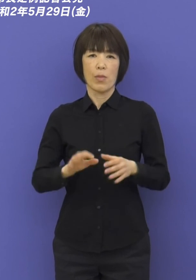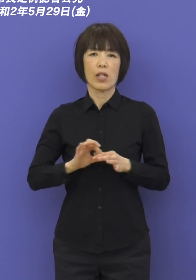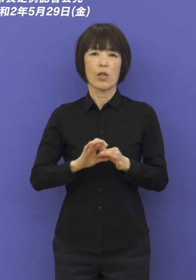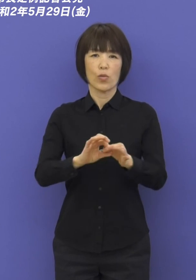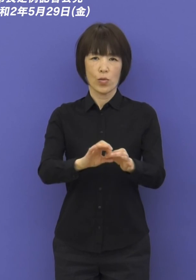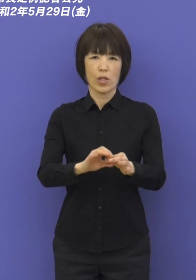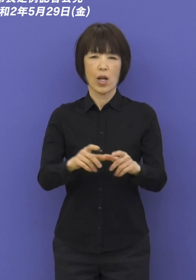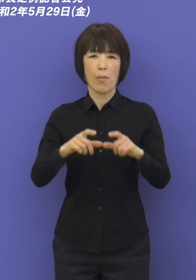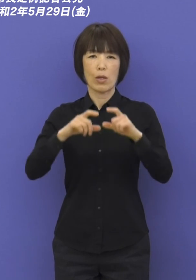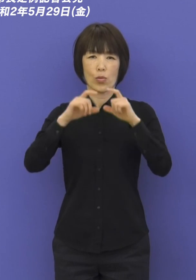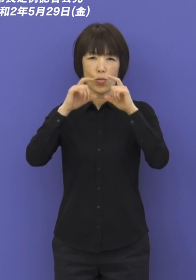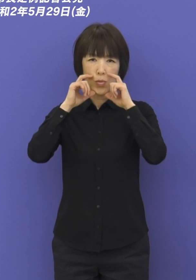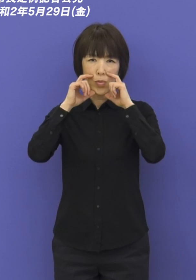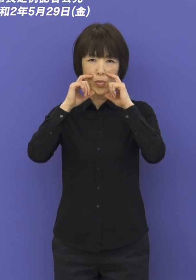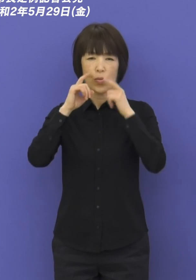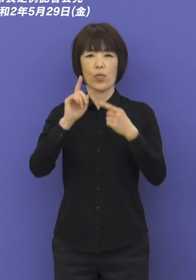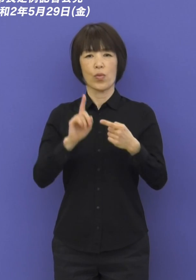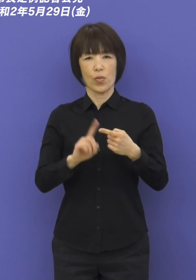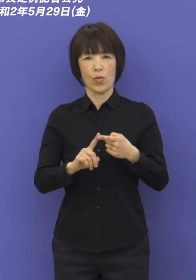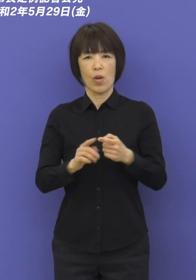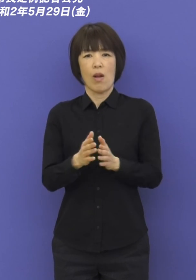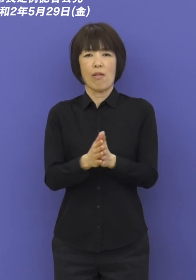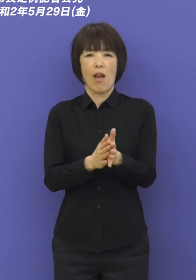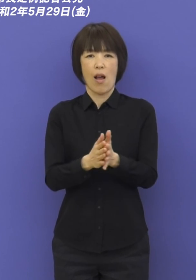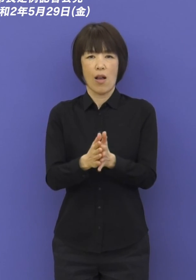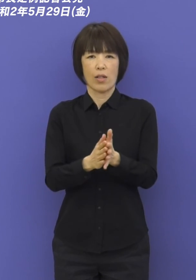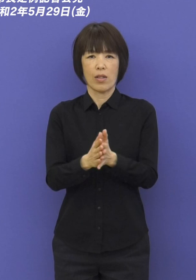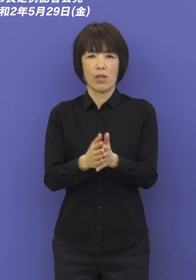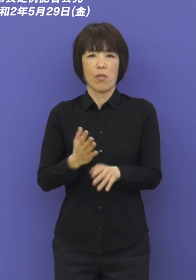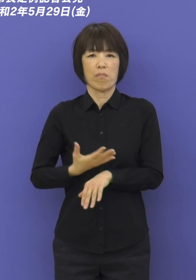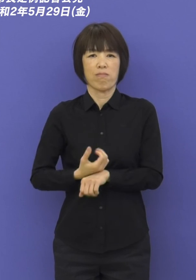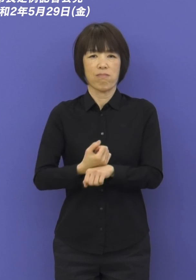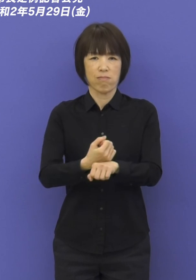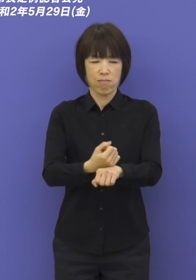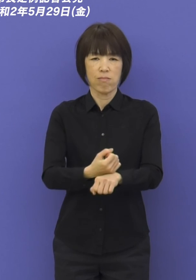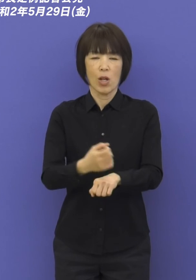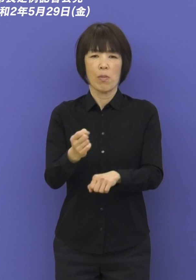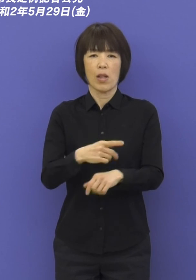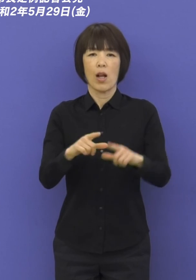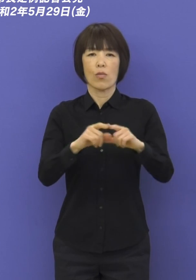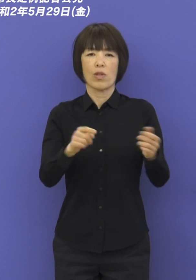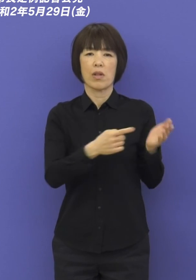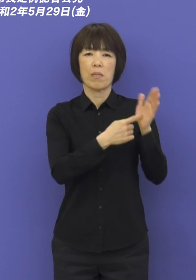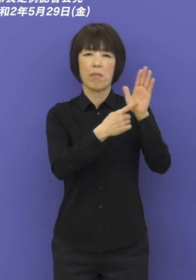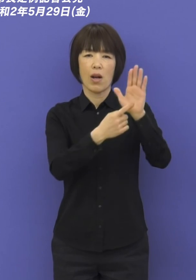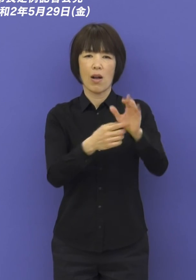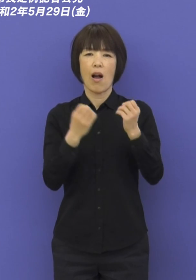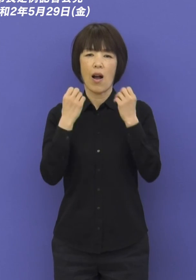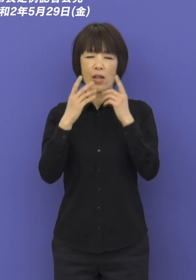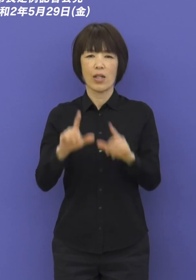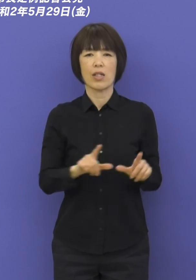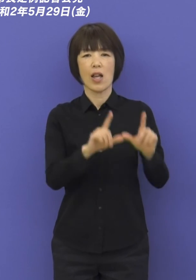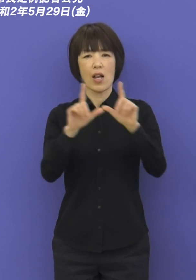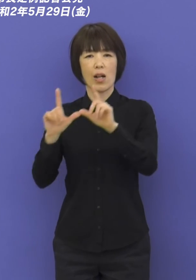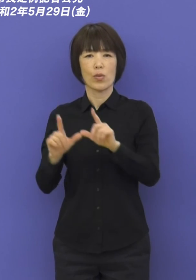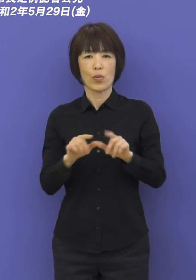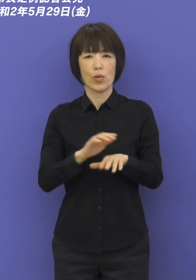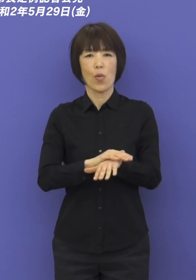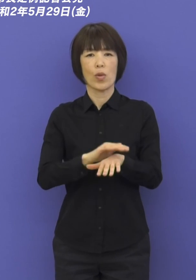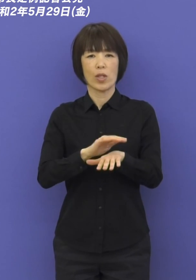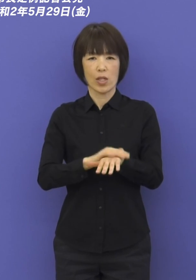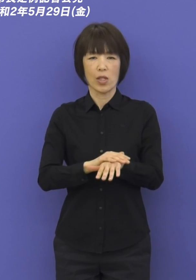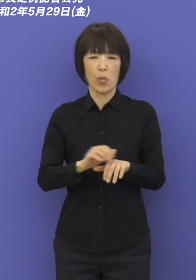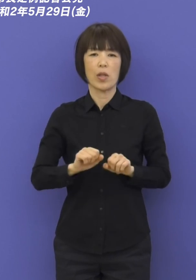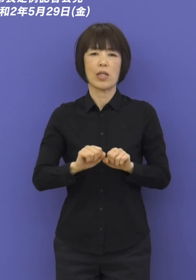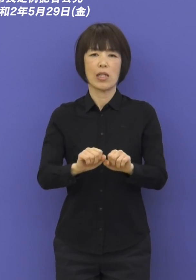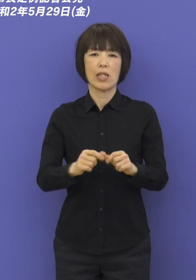続きマスクの着用、手洗いをはじめ、国から示されている新しい生活様式を